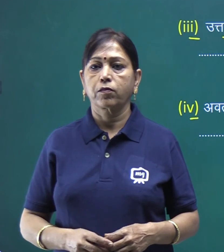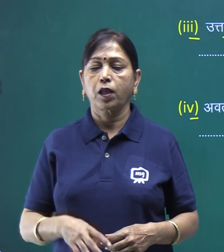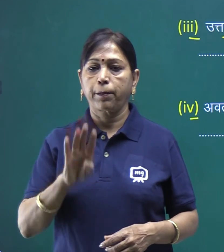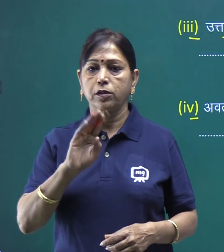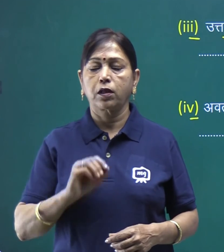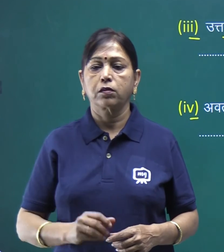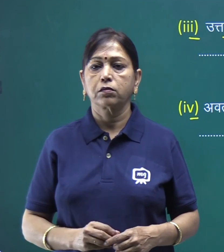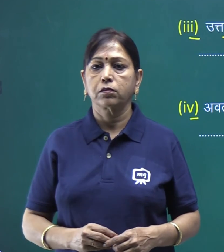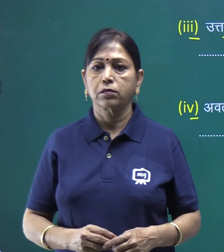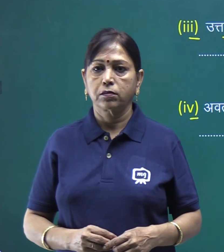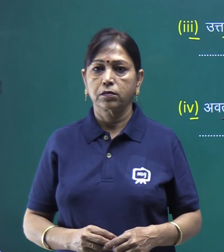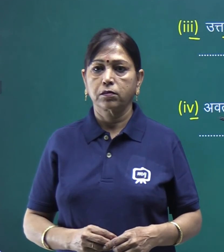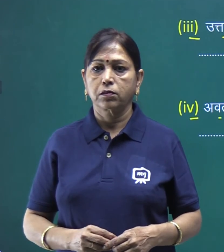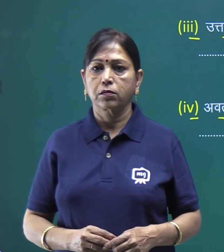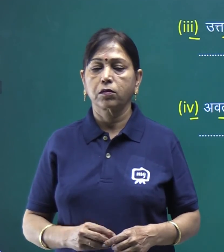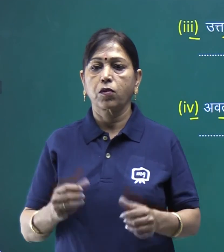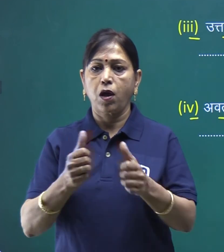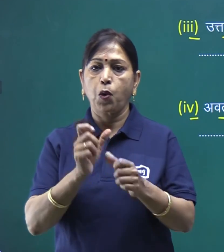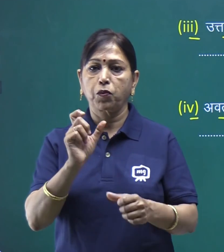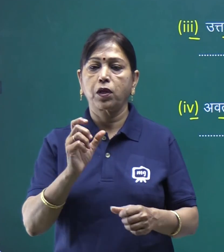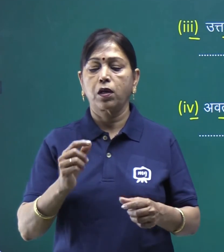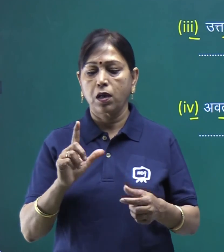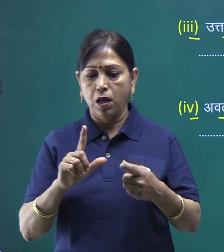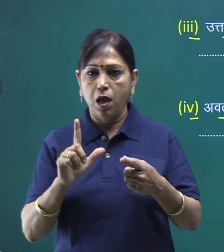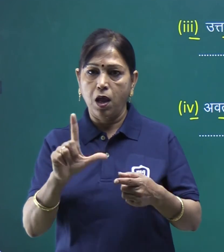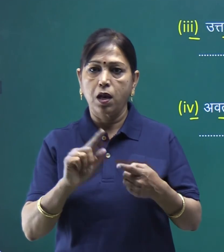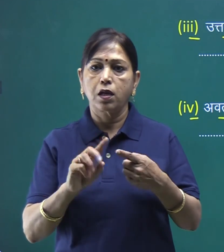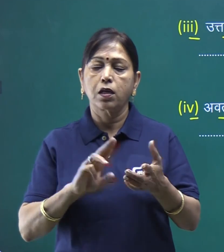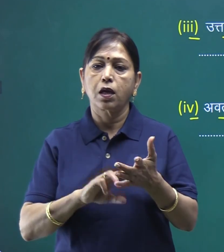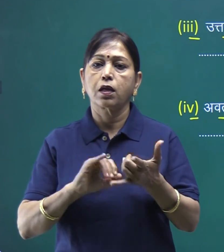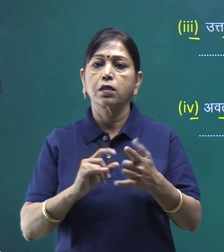नंबर 4, अवतल लेंस की